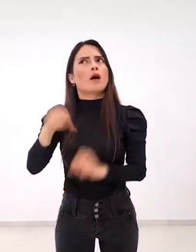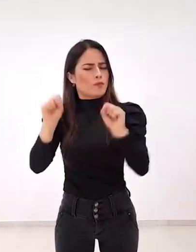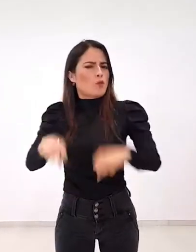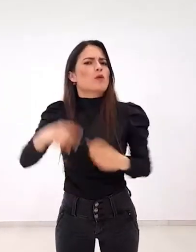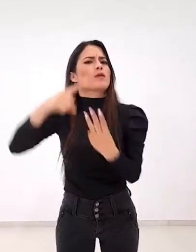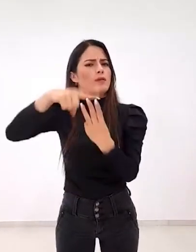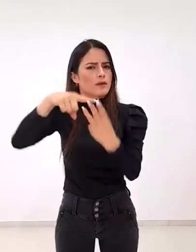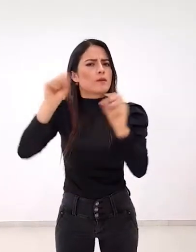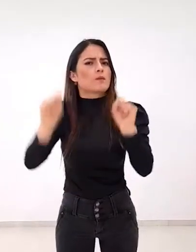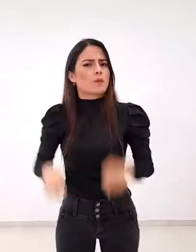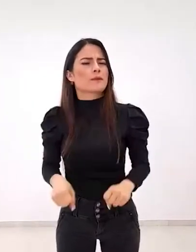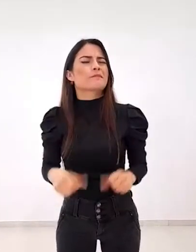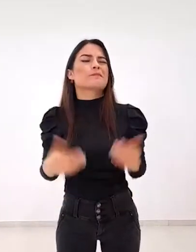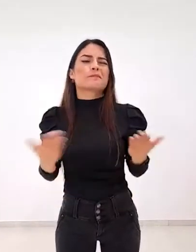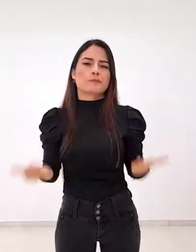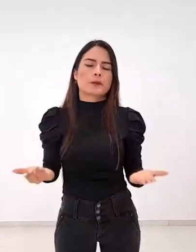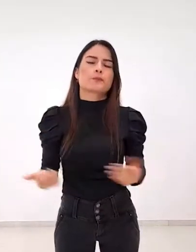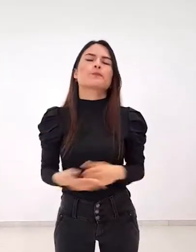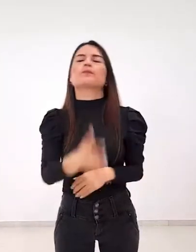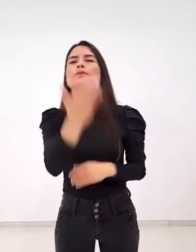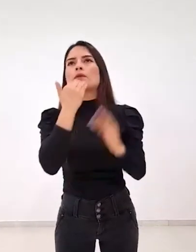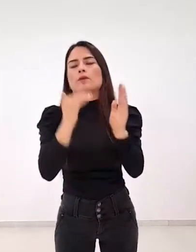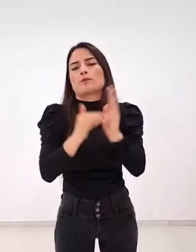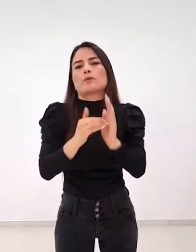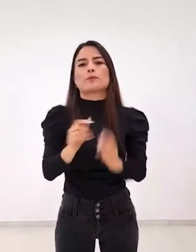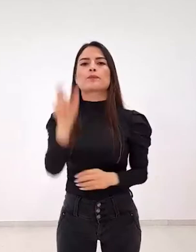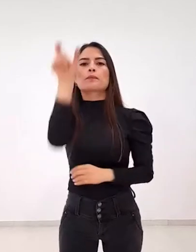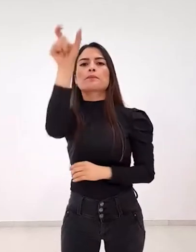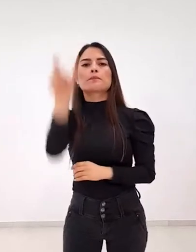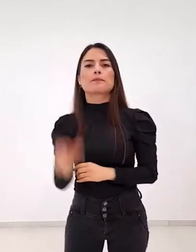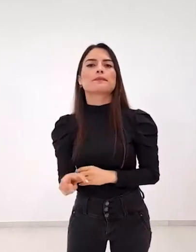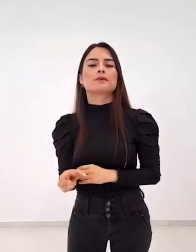pero miremos entonces una persona que